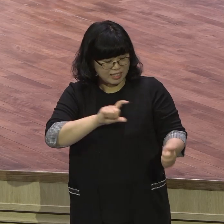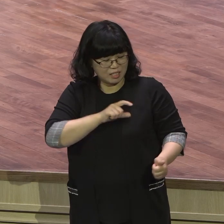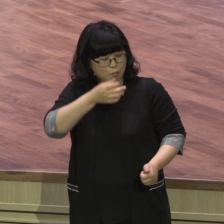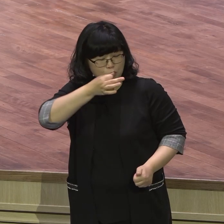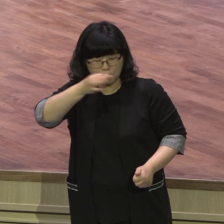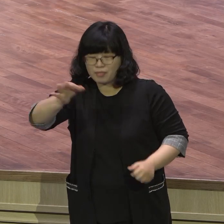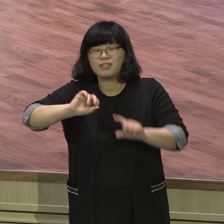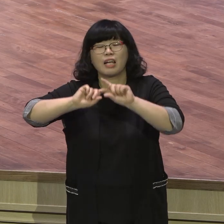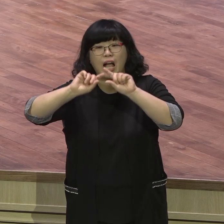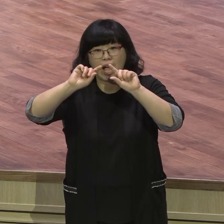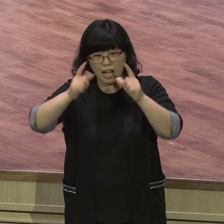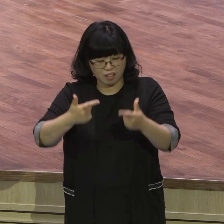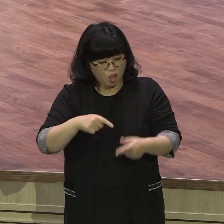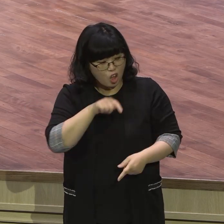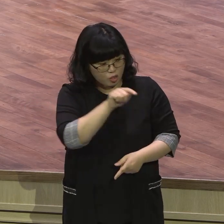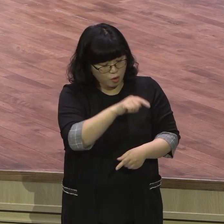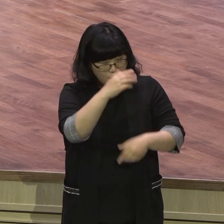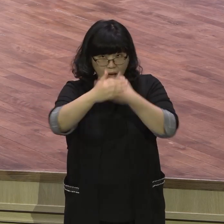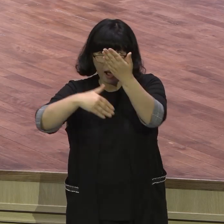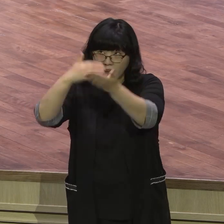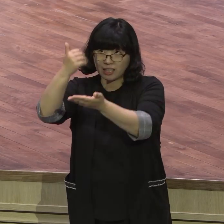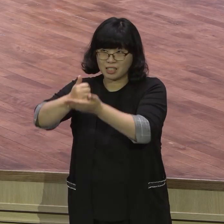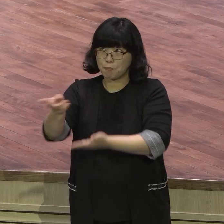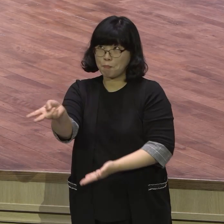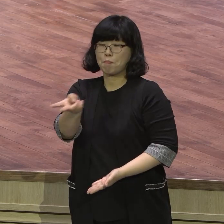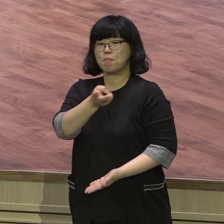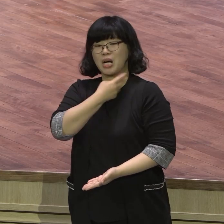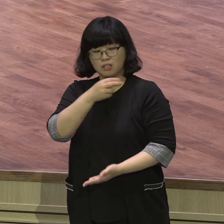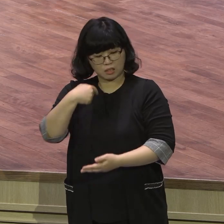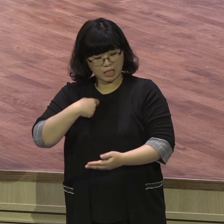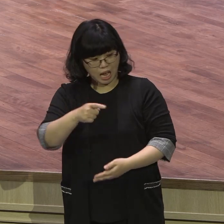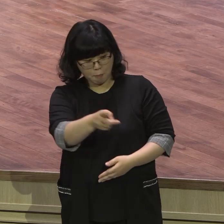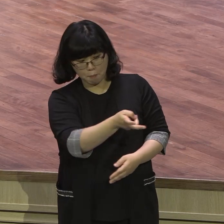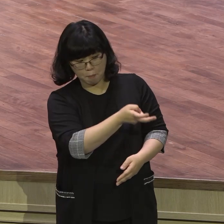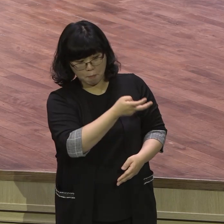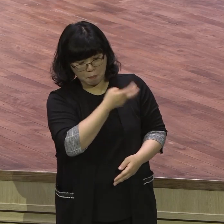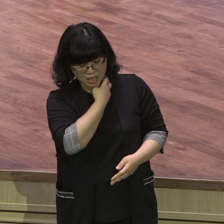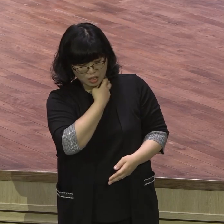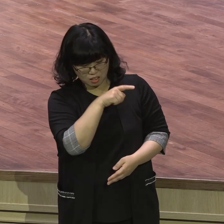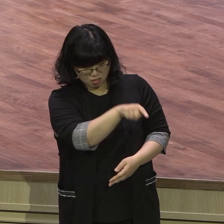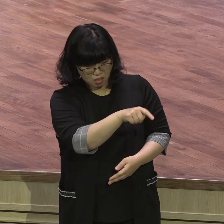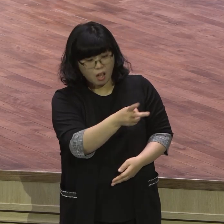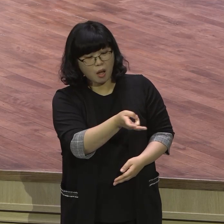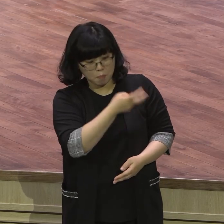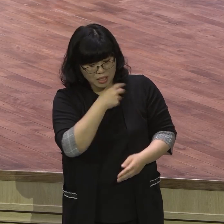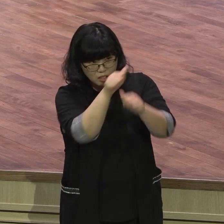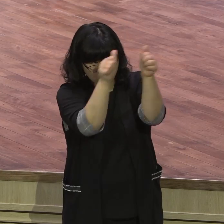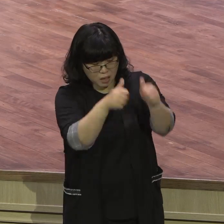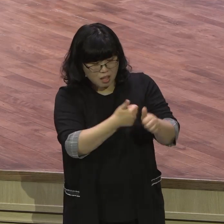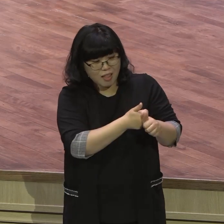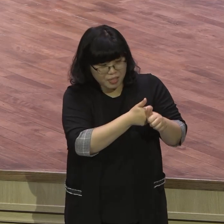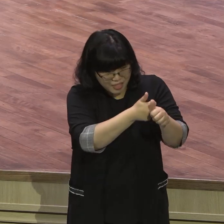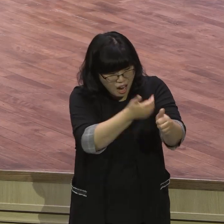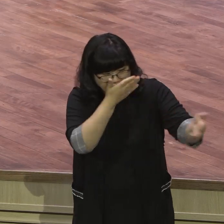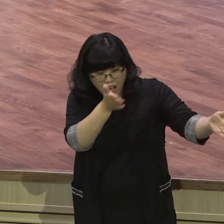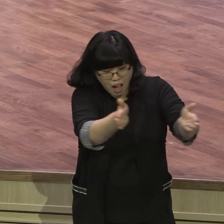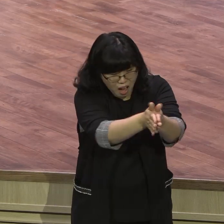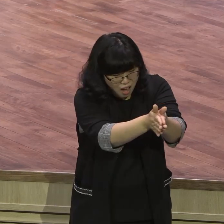하나님을 배신하 이스라엘 배신들 그대로 방치하지 않으시고 다시 회복시키시는